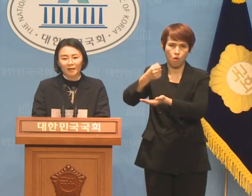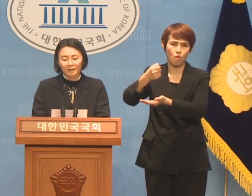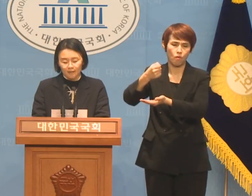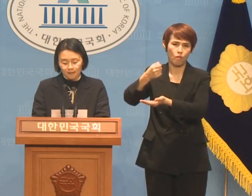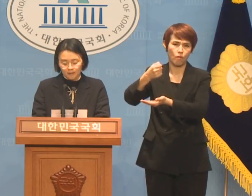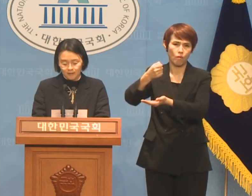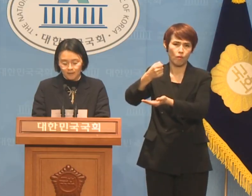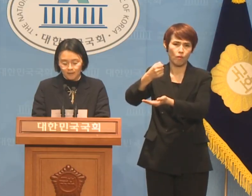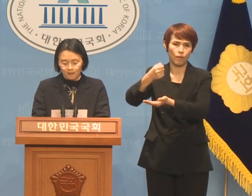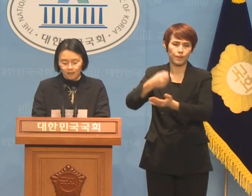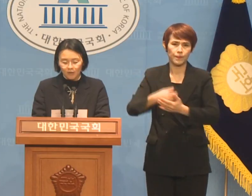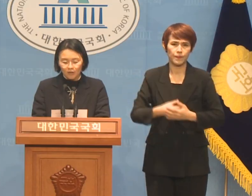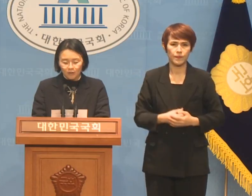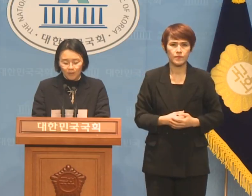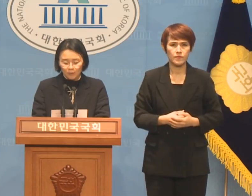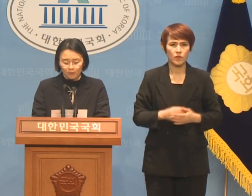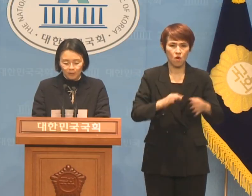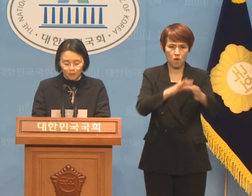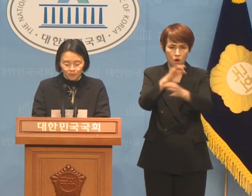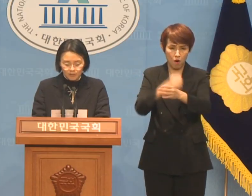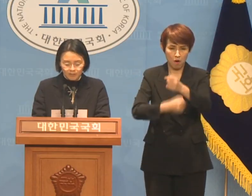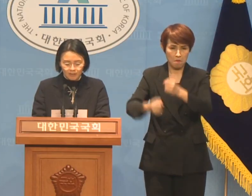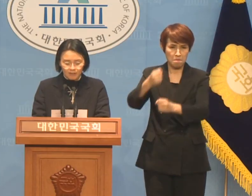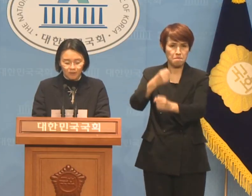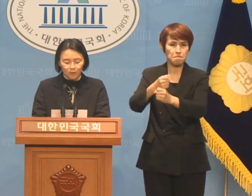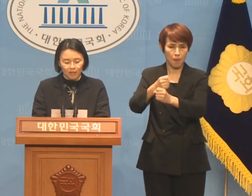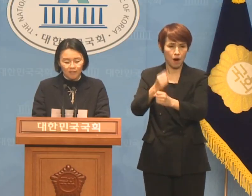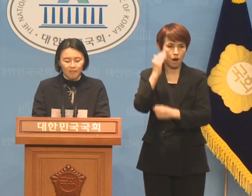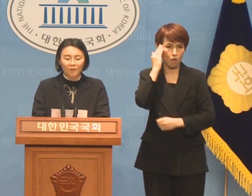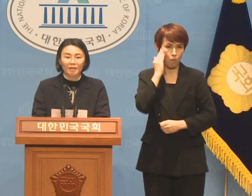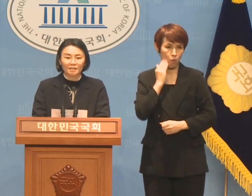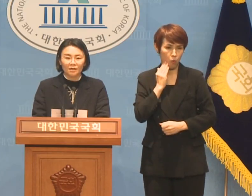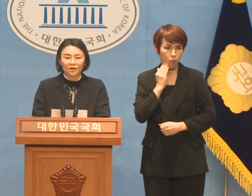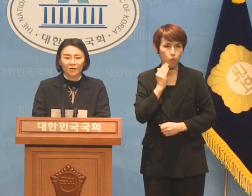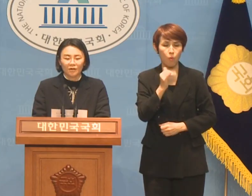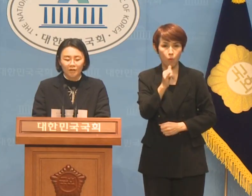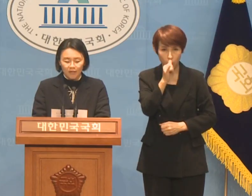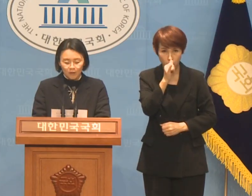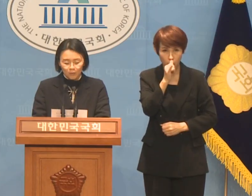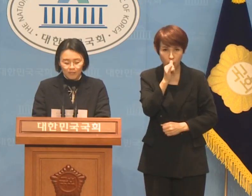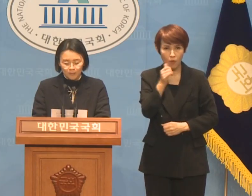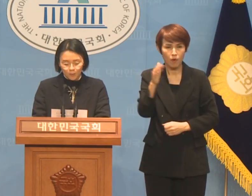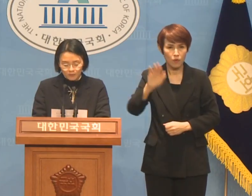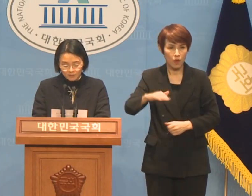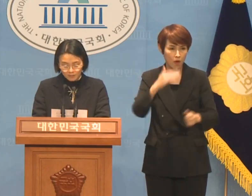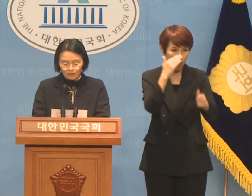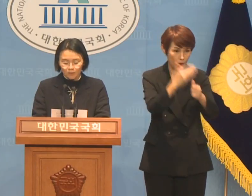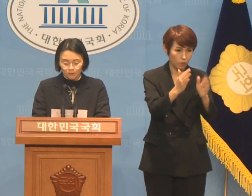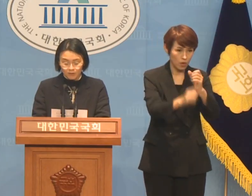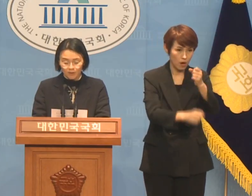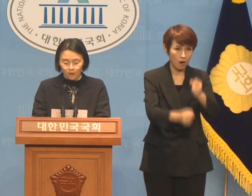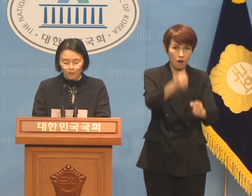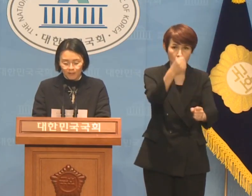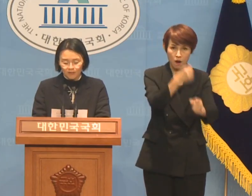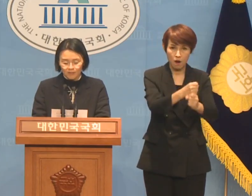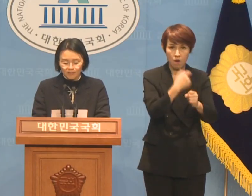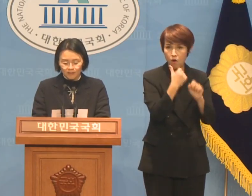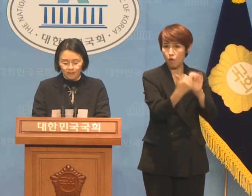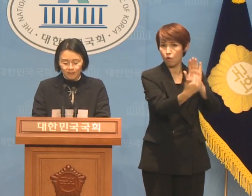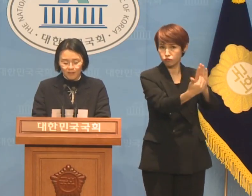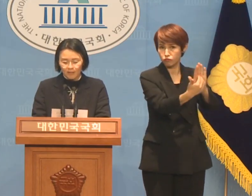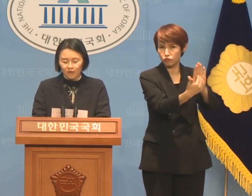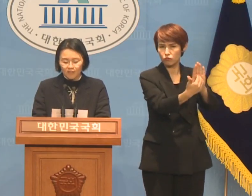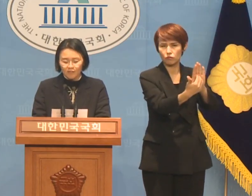있습니다. 경영이 회복되고 흑자를 기록하는 상황에서 해고자 복직을 거부하는